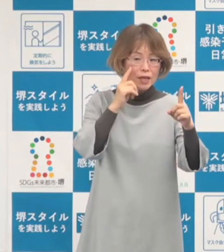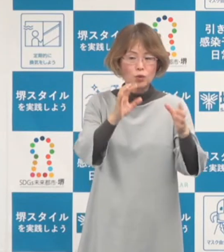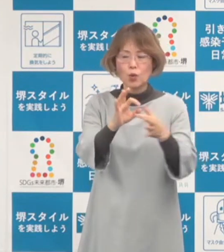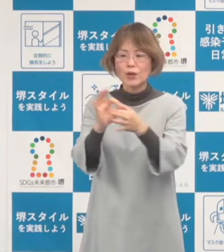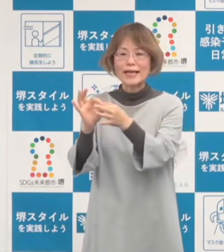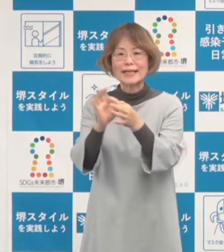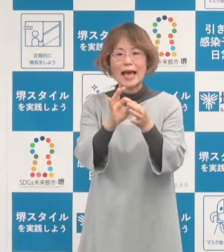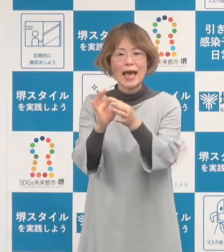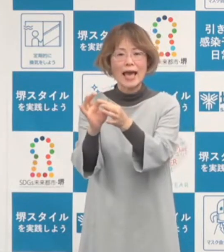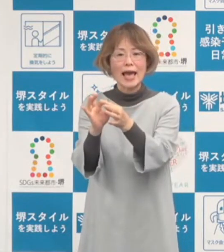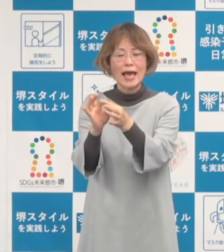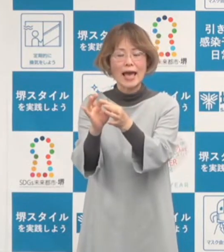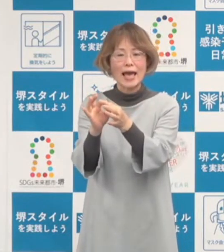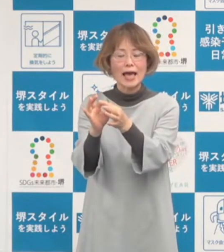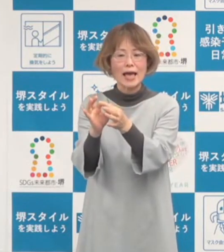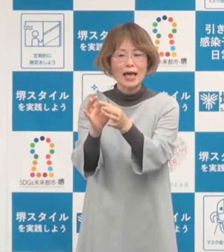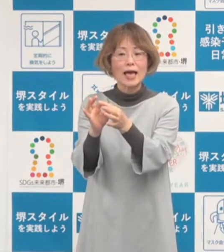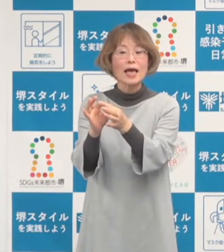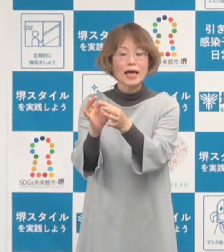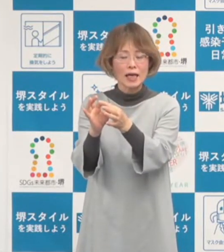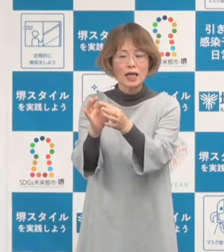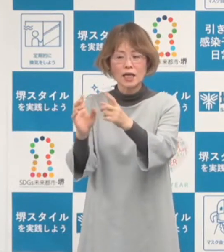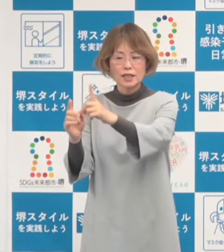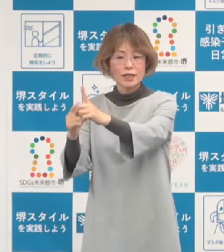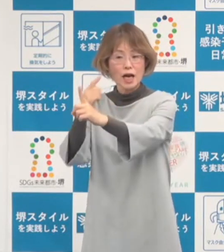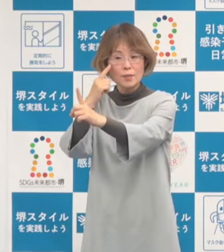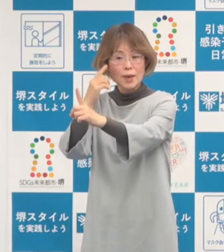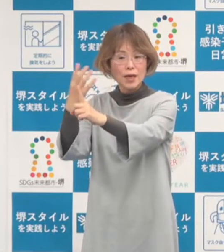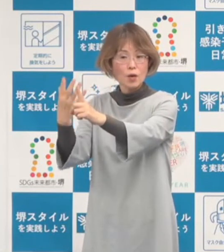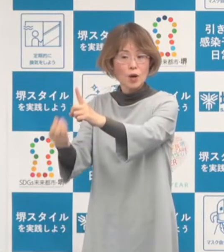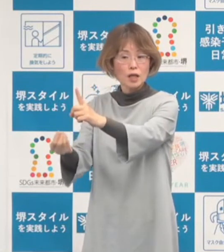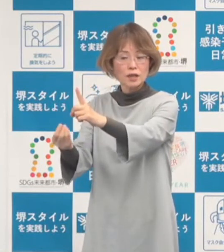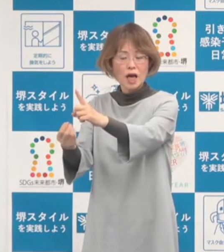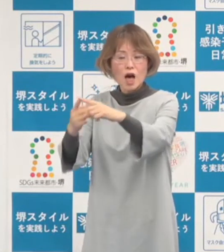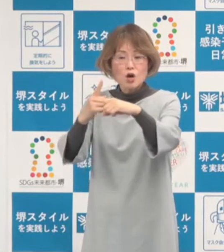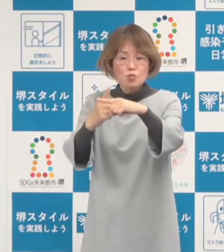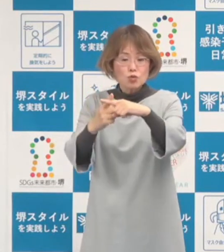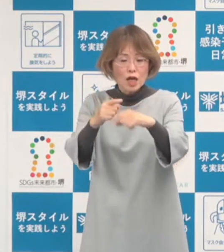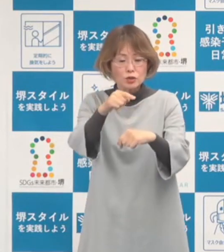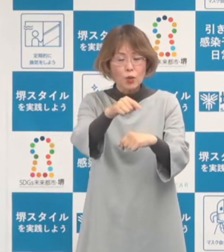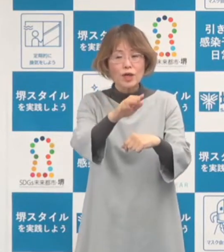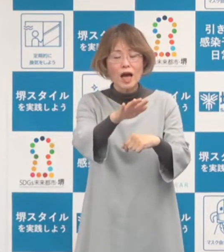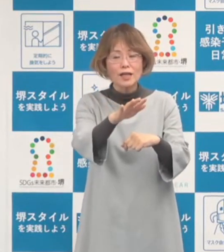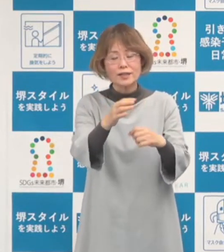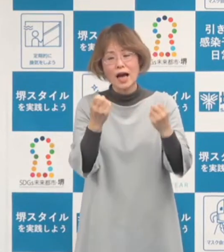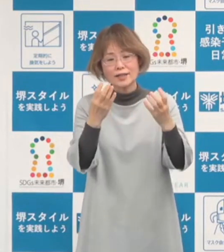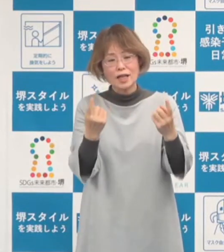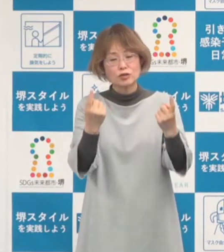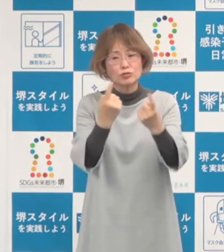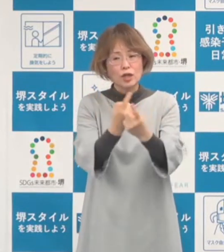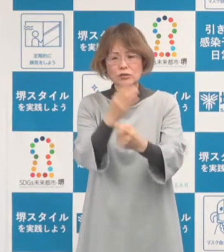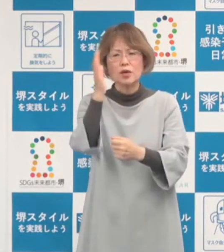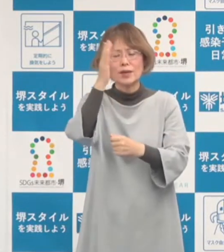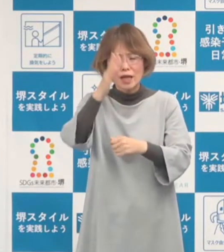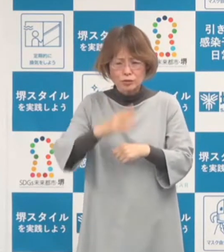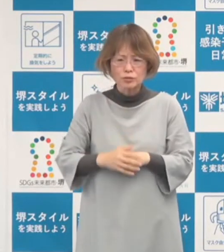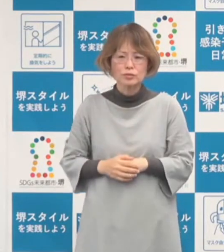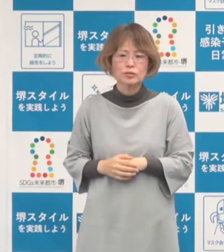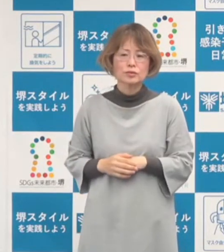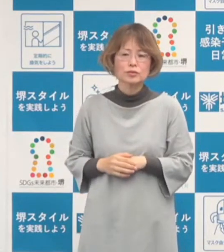ですね、1回目の商品がこうあって、でそれに加えてこれが来たことによってこうなりますよではなくて、完全にこう、